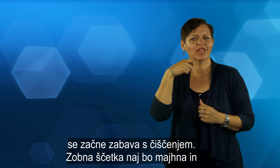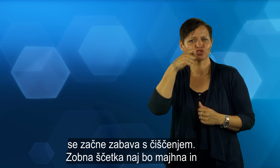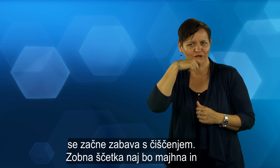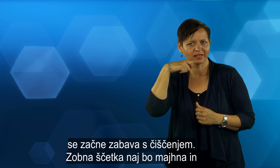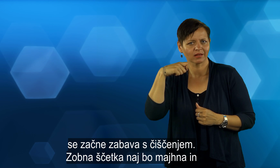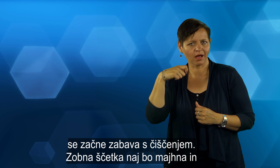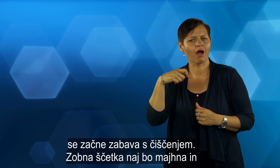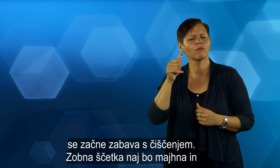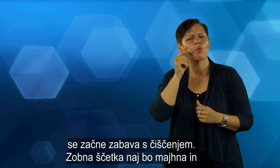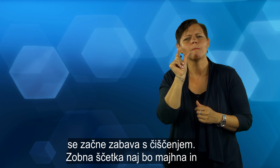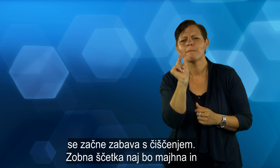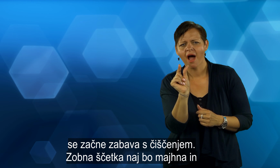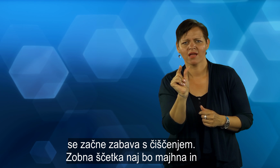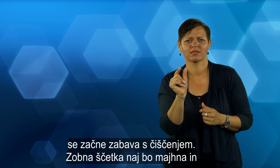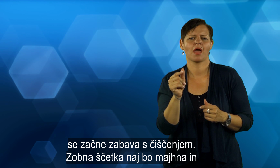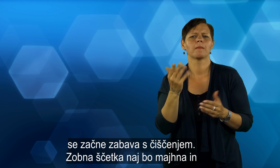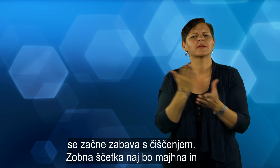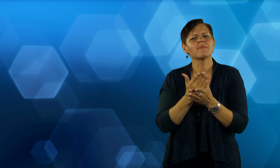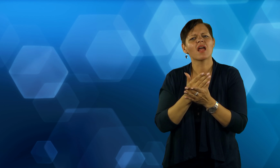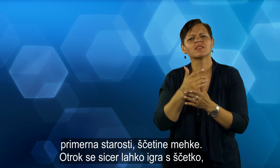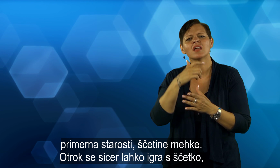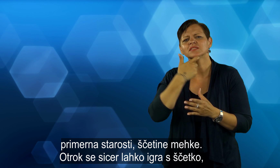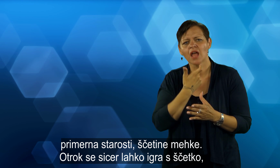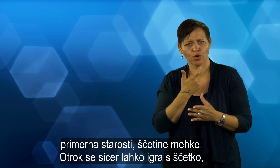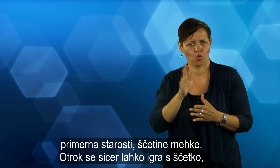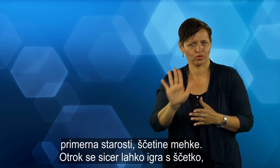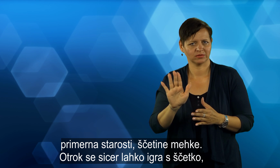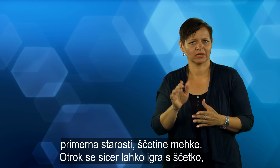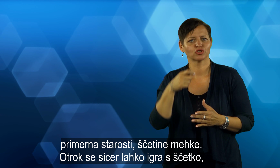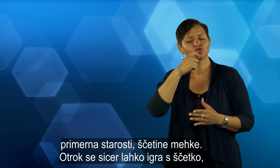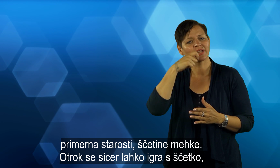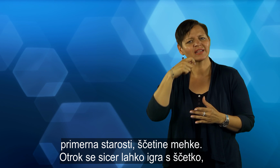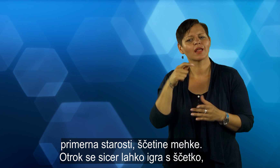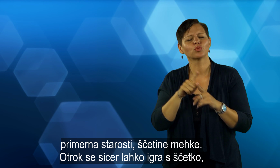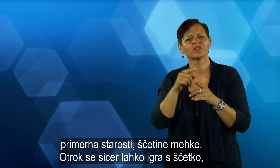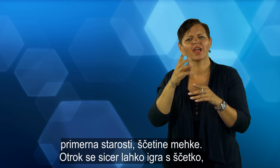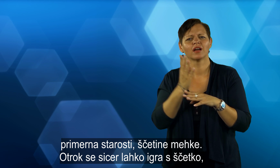Zobna ščetka naj bo majhna in primerna starosti, ščetine mehke.